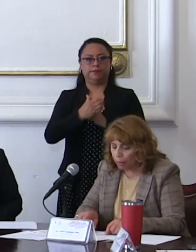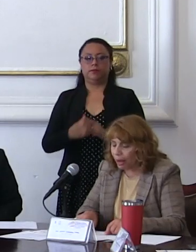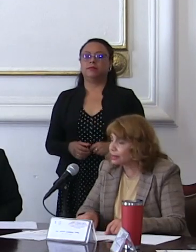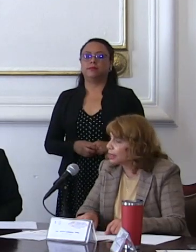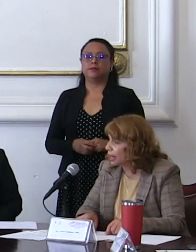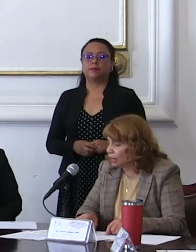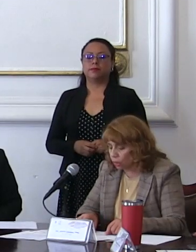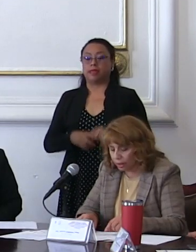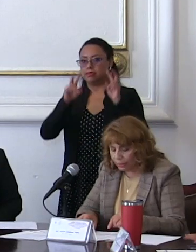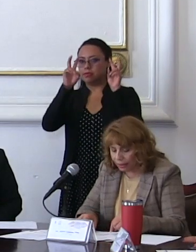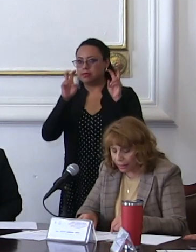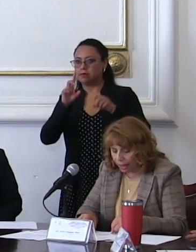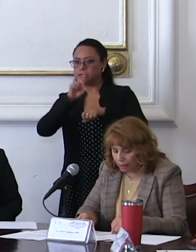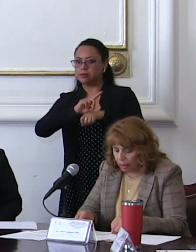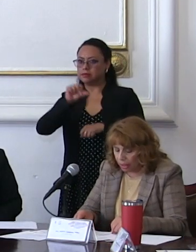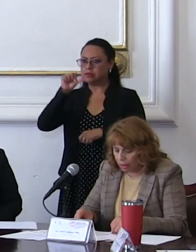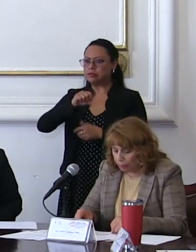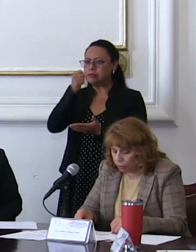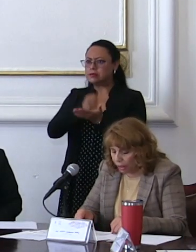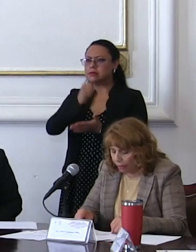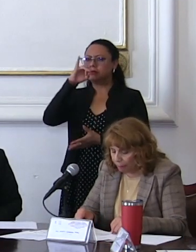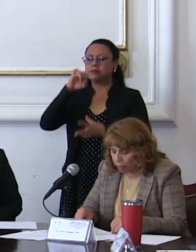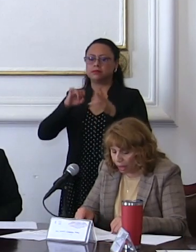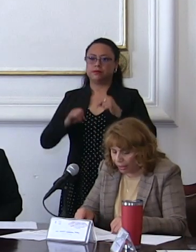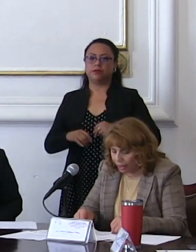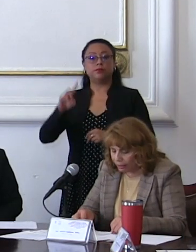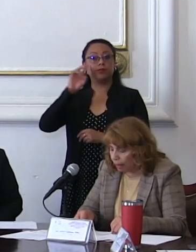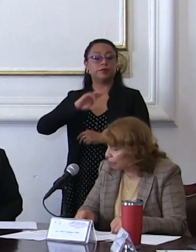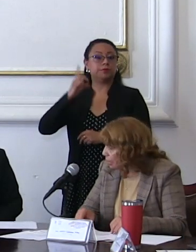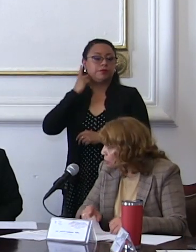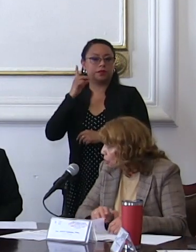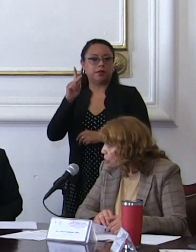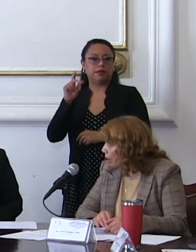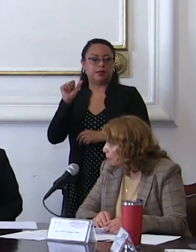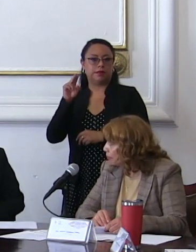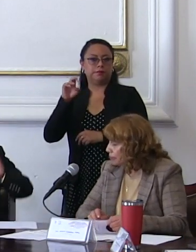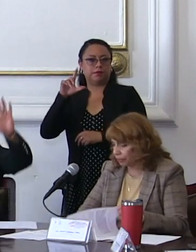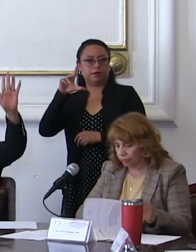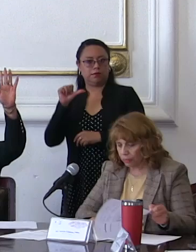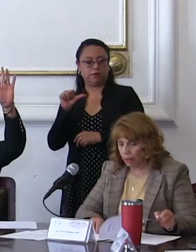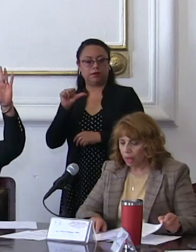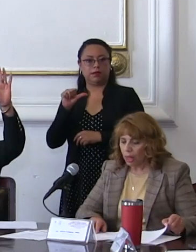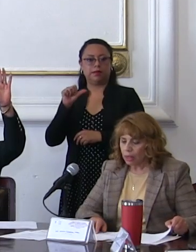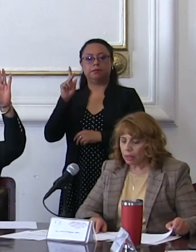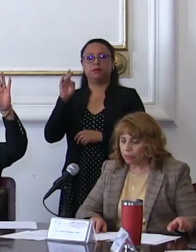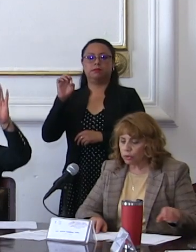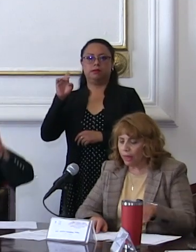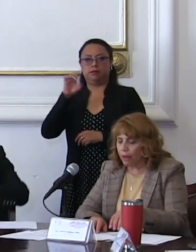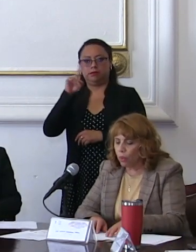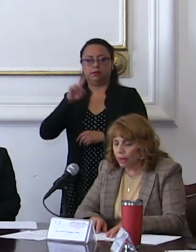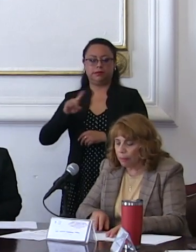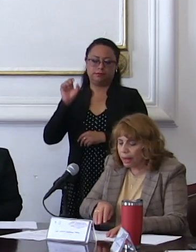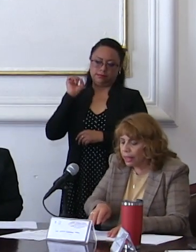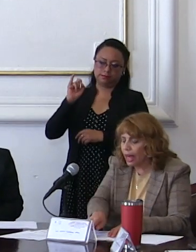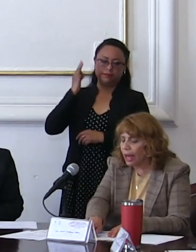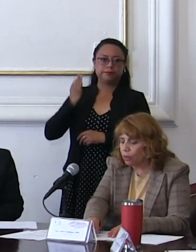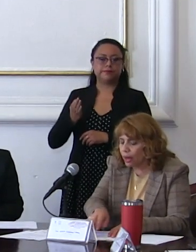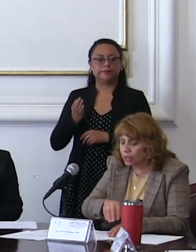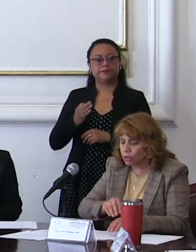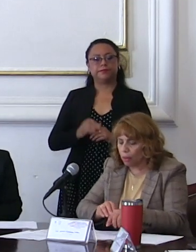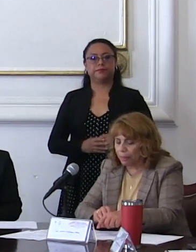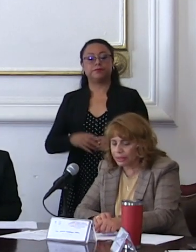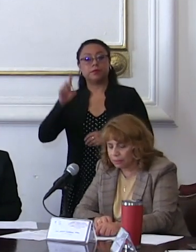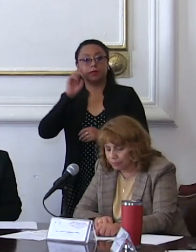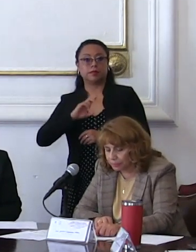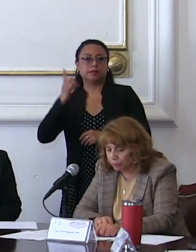es de aprobarse el orden del día. Diputada Paula Alejandra Pérez Córdoba. A favor. Diputada Juana María